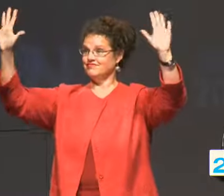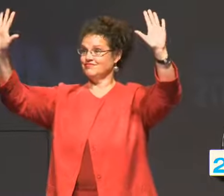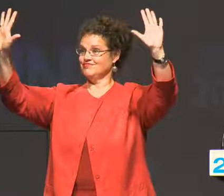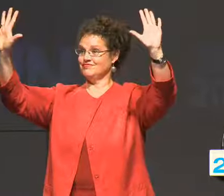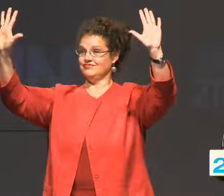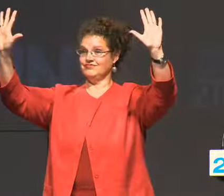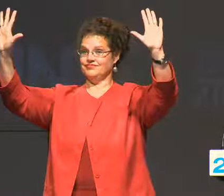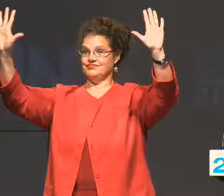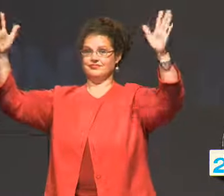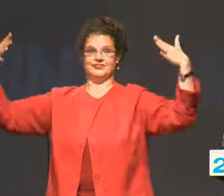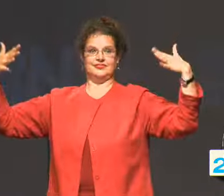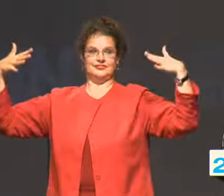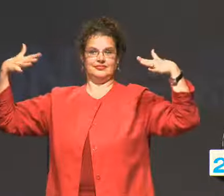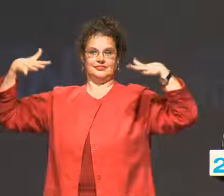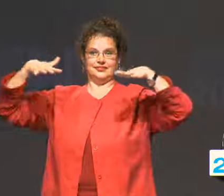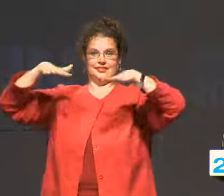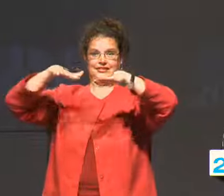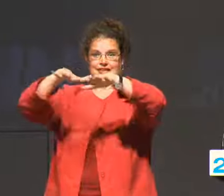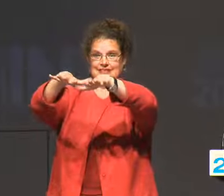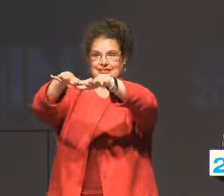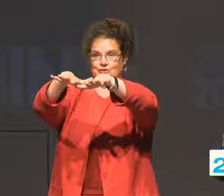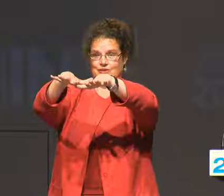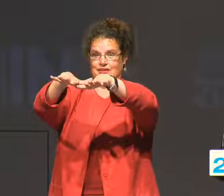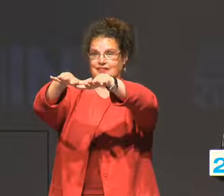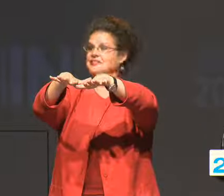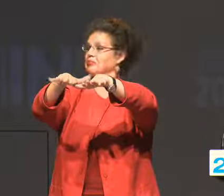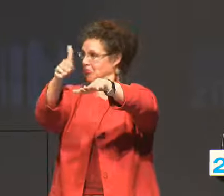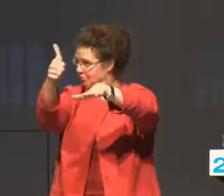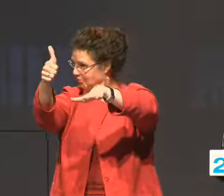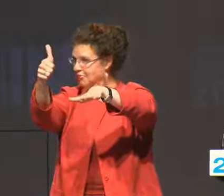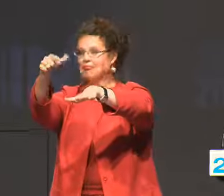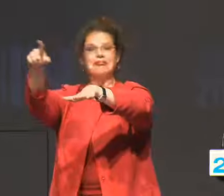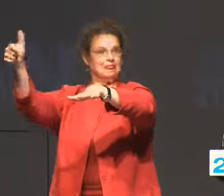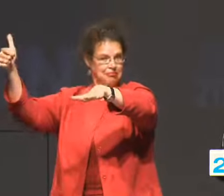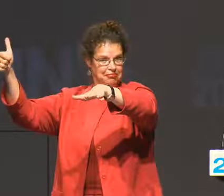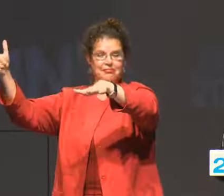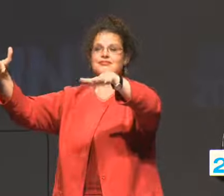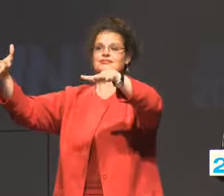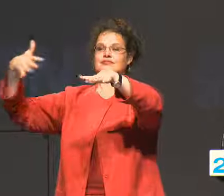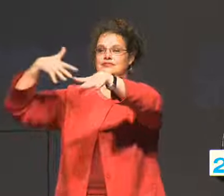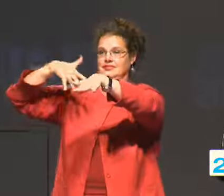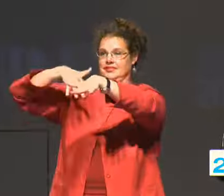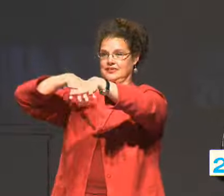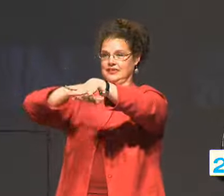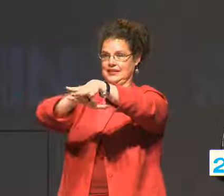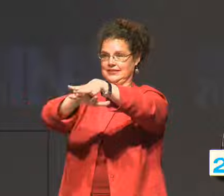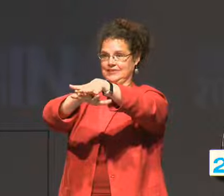Zeigefingerhand steht auch für Personen. Und jetzt fordere ich Sie auf, die beiden Hände zu nehmen. Integration,